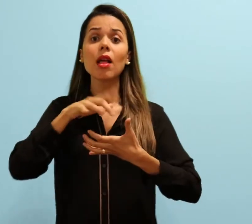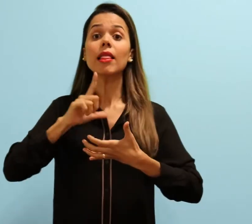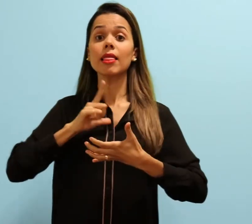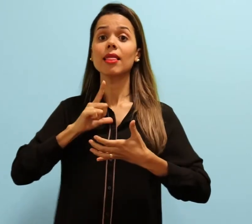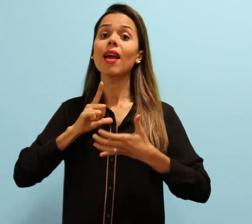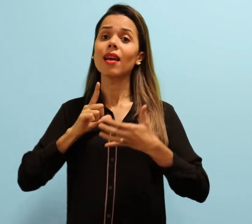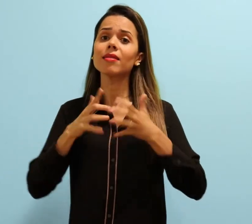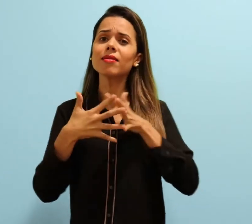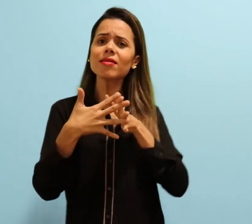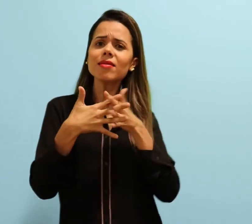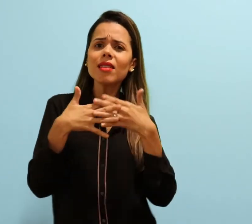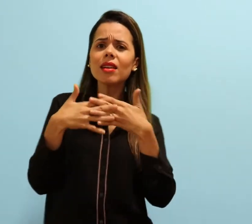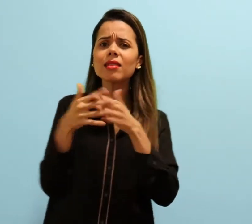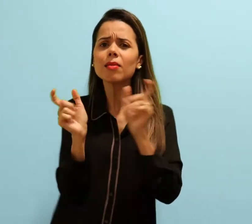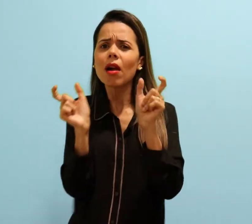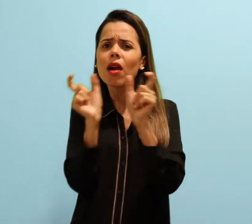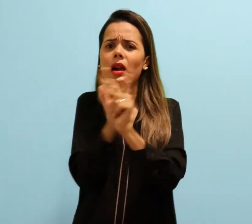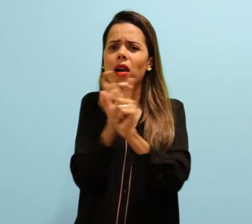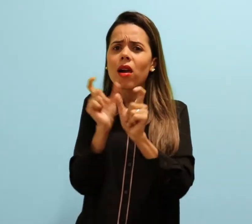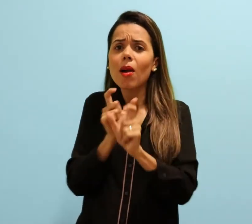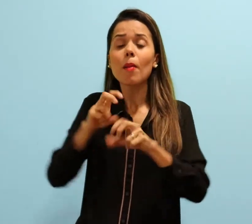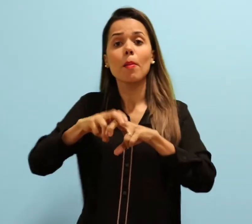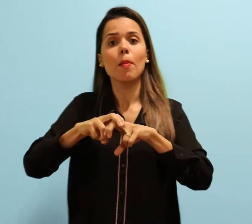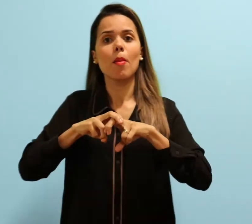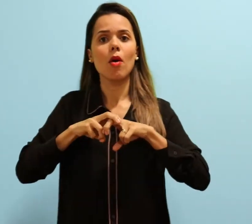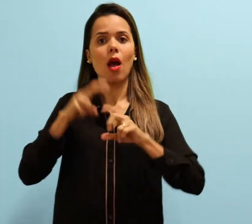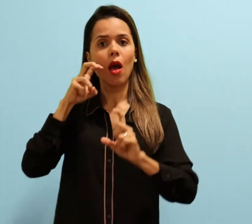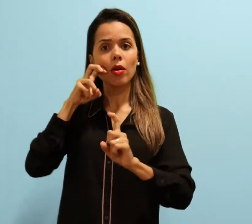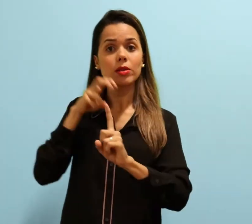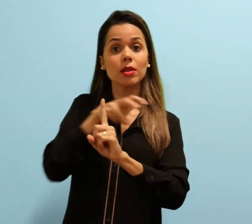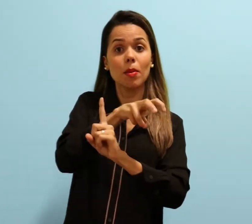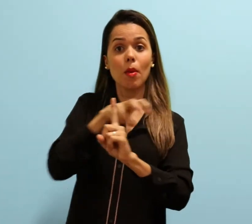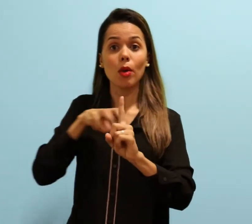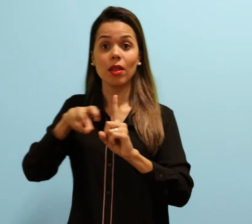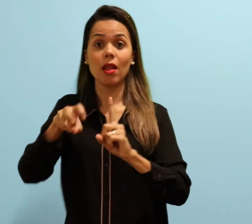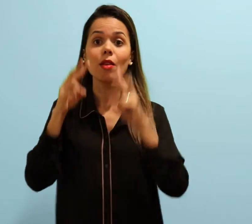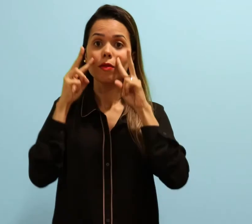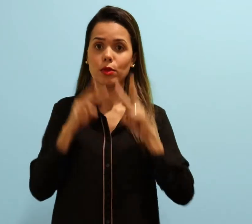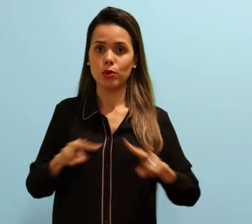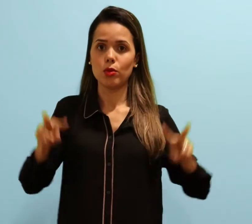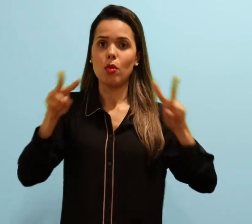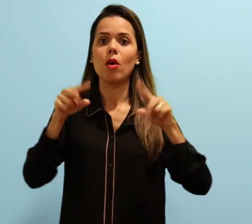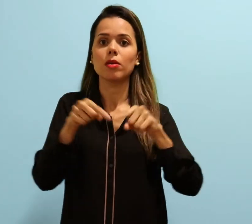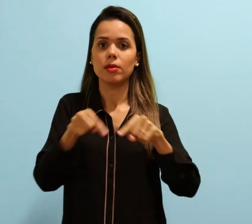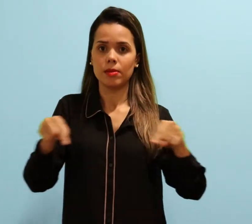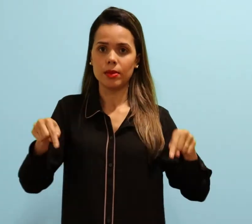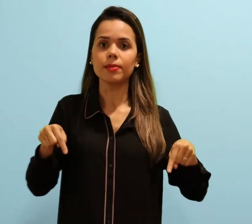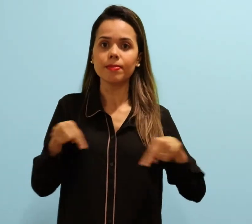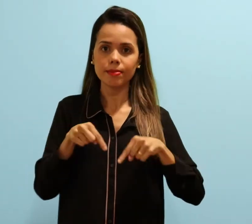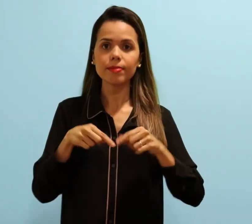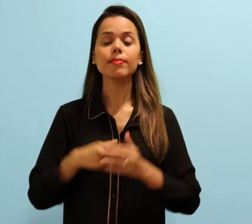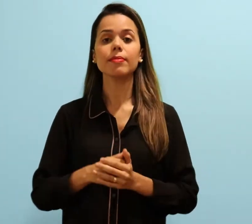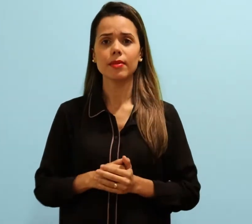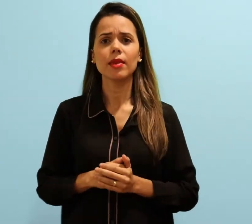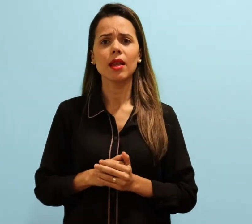mas apresenta uma certa flexibilidade em razão da sua modalidade visual espacial. Um